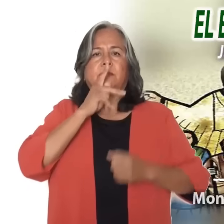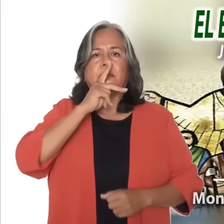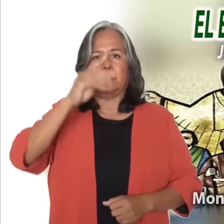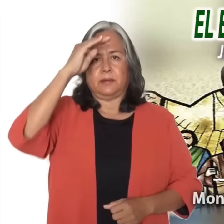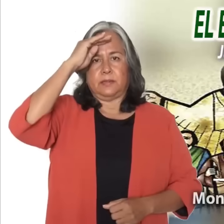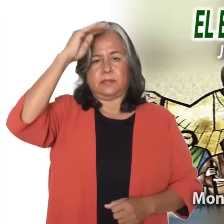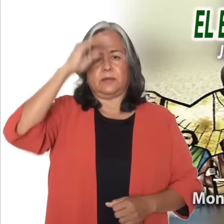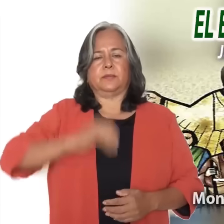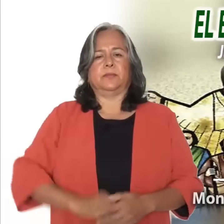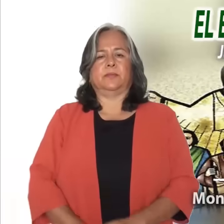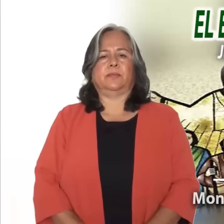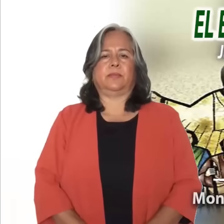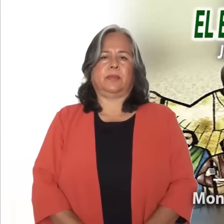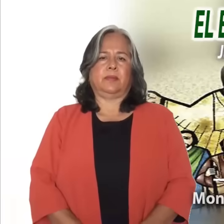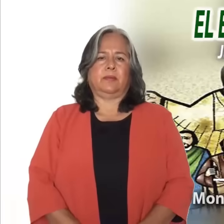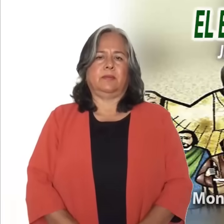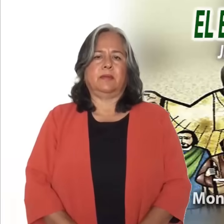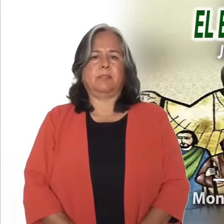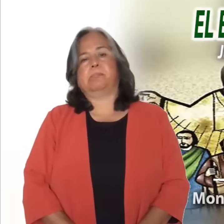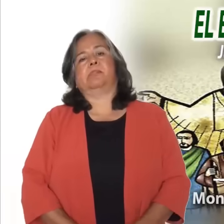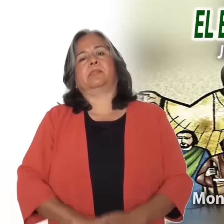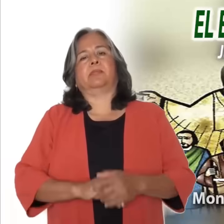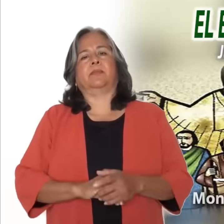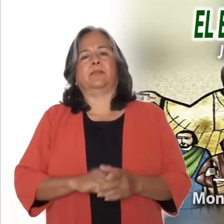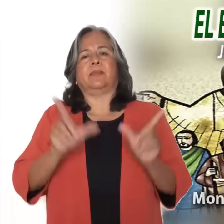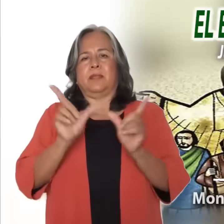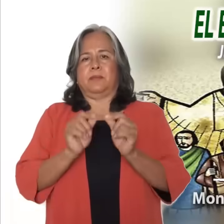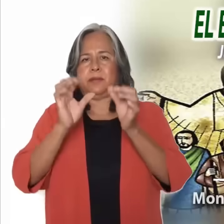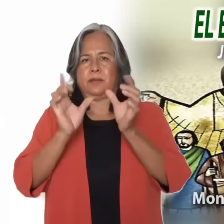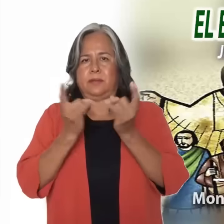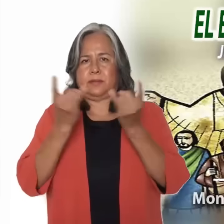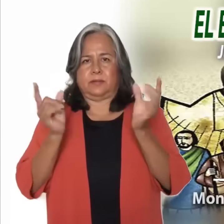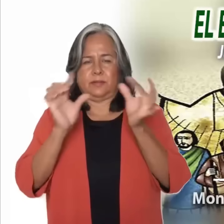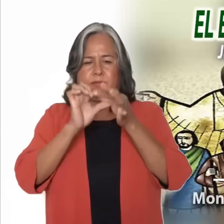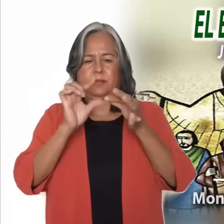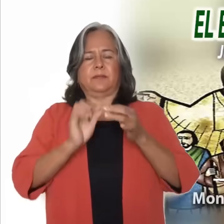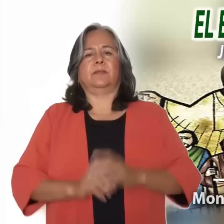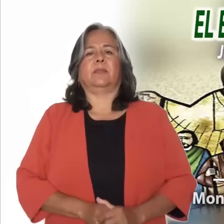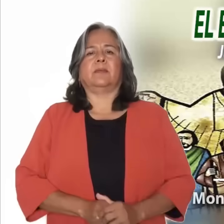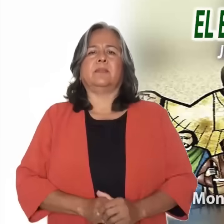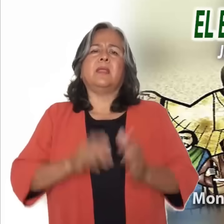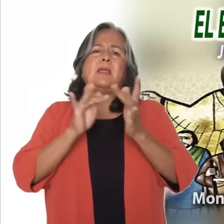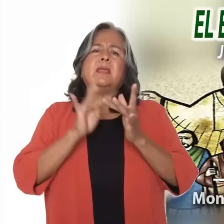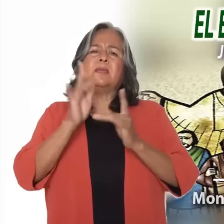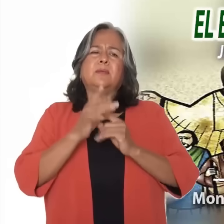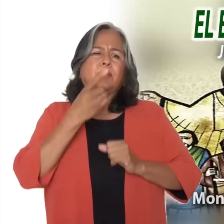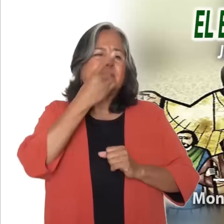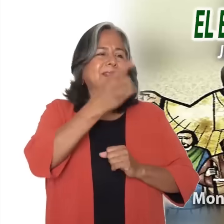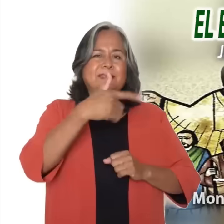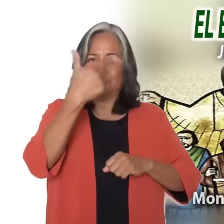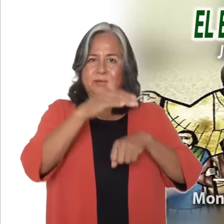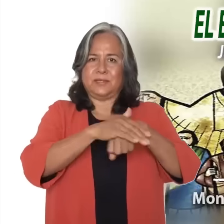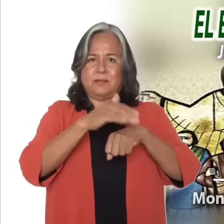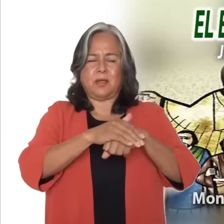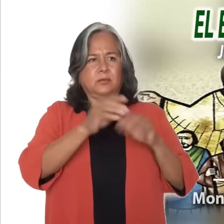Señor. Jesús establece para sus discípulos las bases de su misión. Les indica a quienes deben